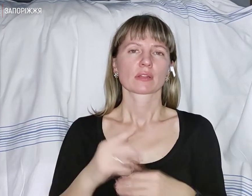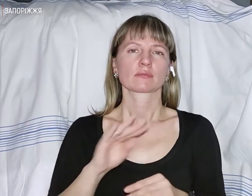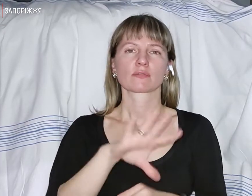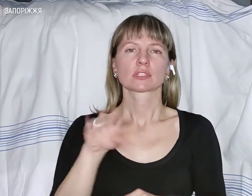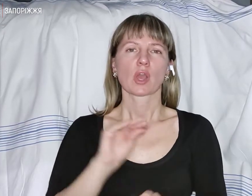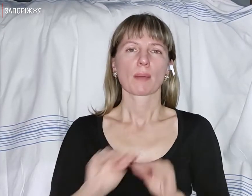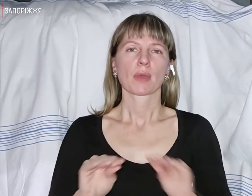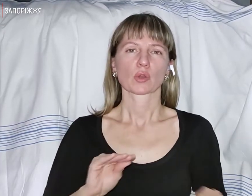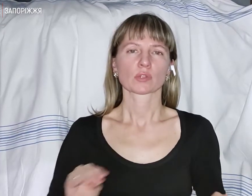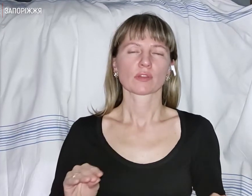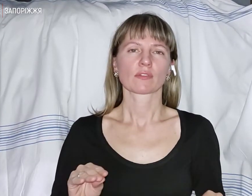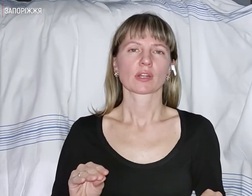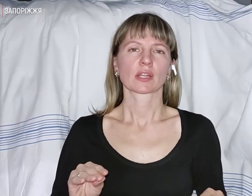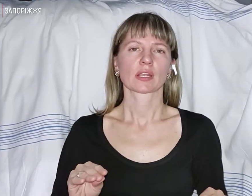больше нравится, чем моя сумка.